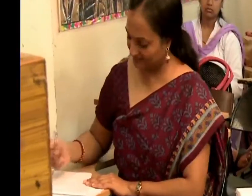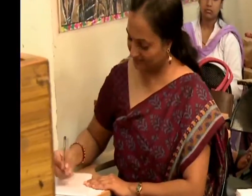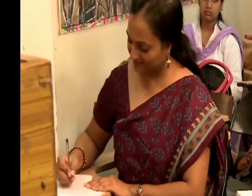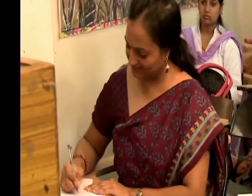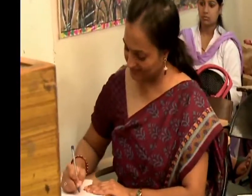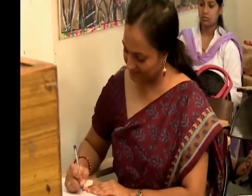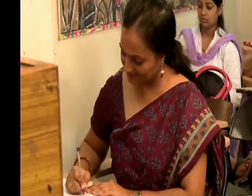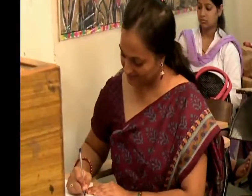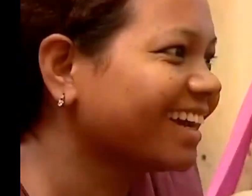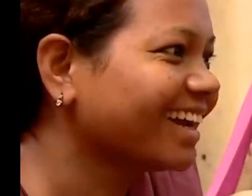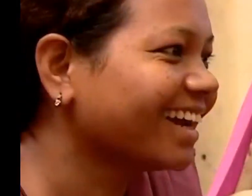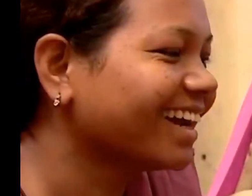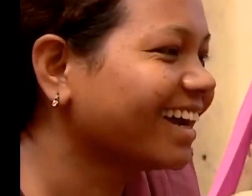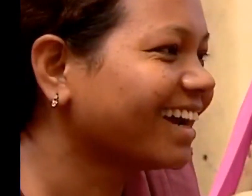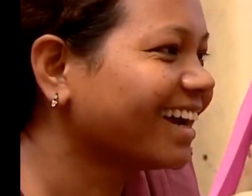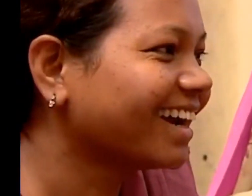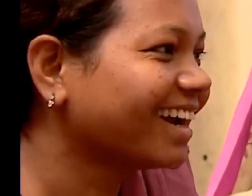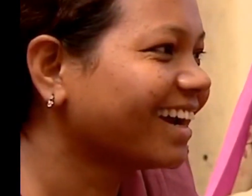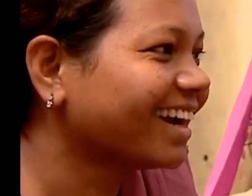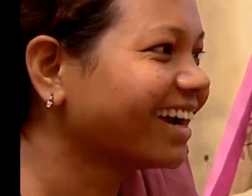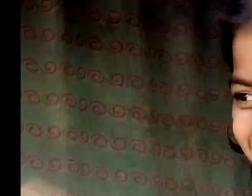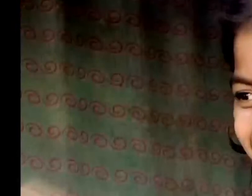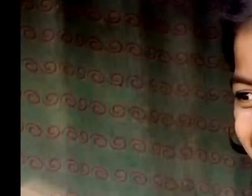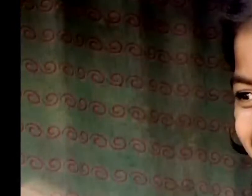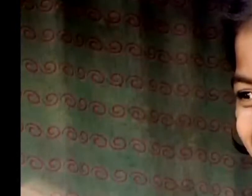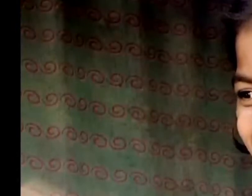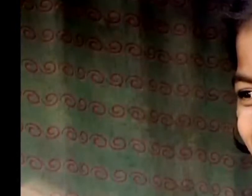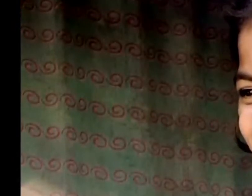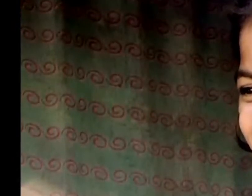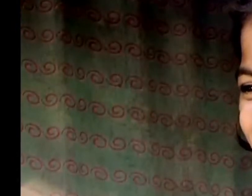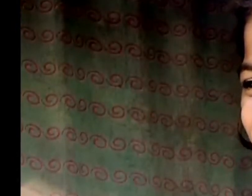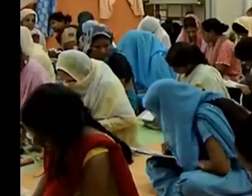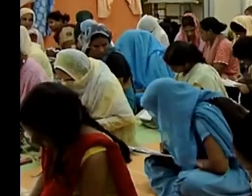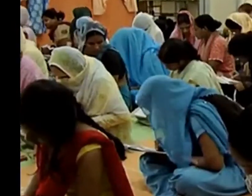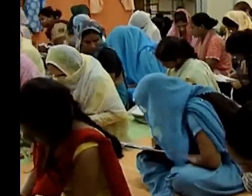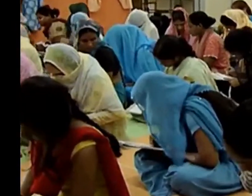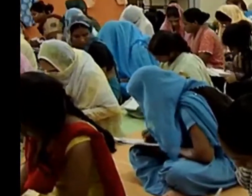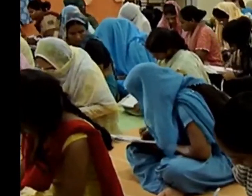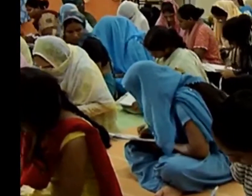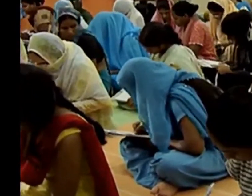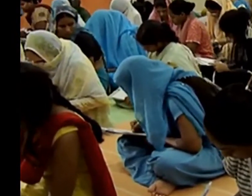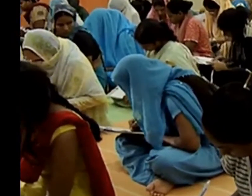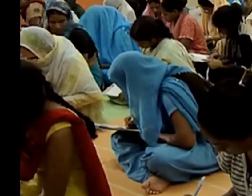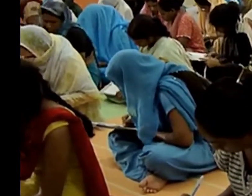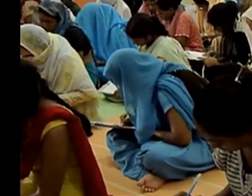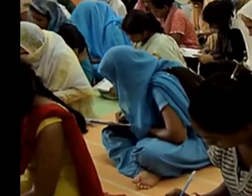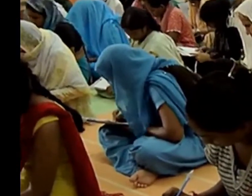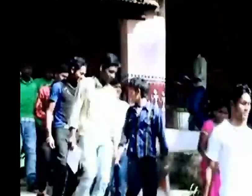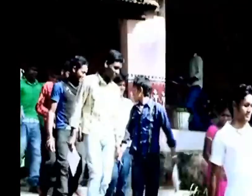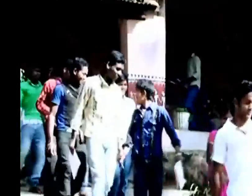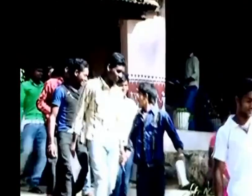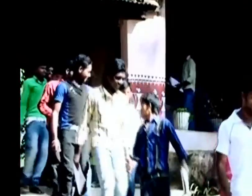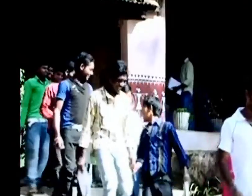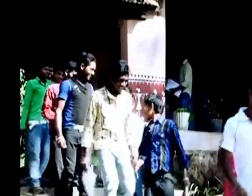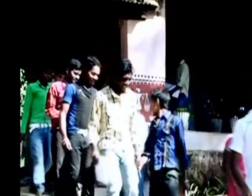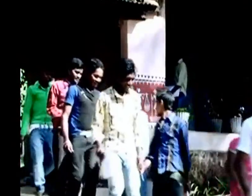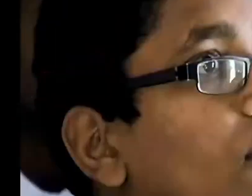हम कहीं पढ़े वे विषय की लोच से युक्त हो। मित्रों